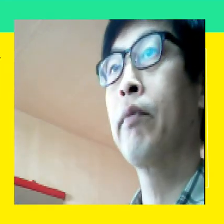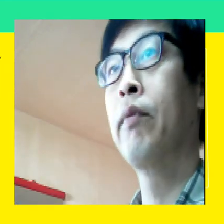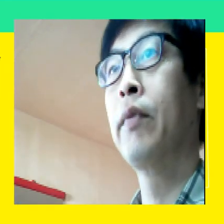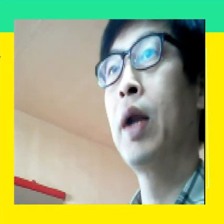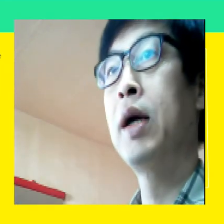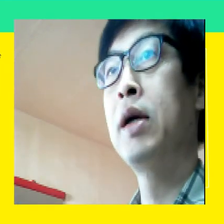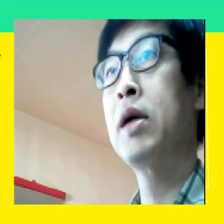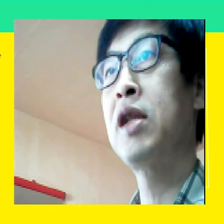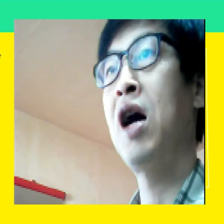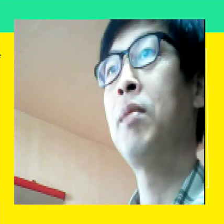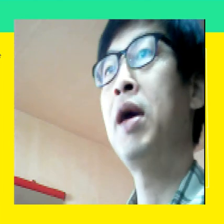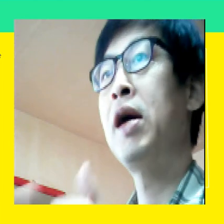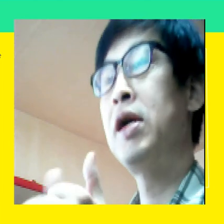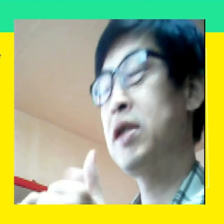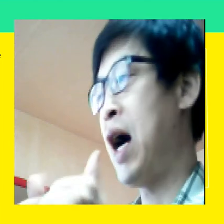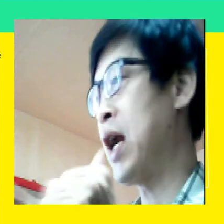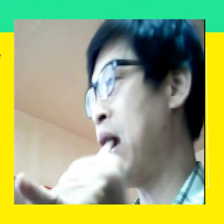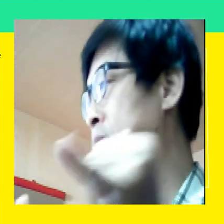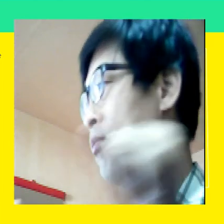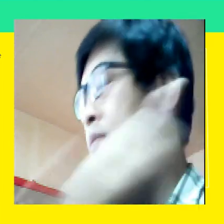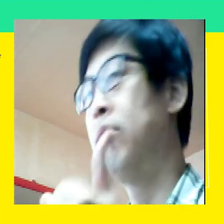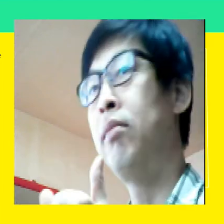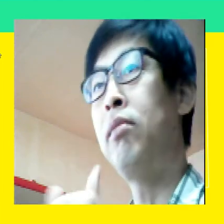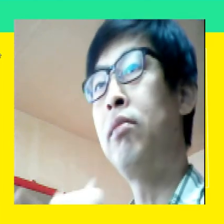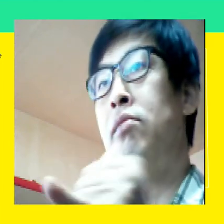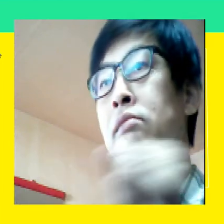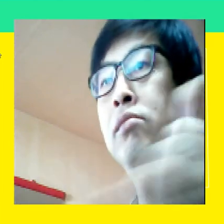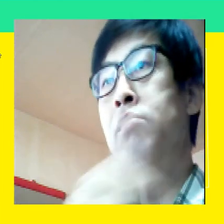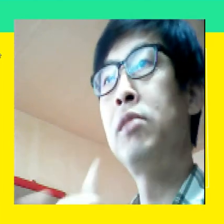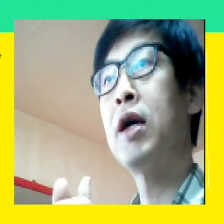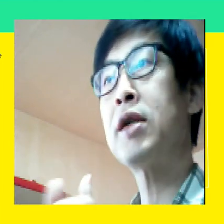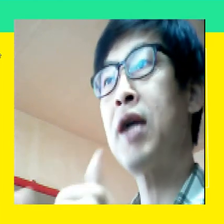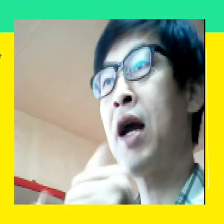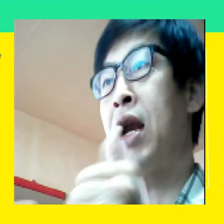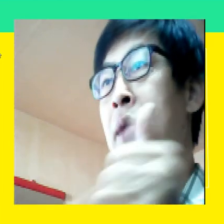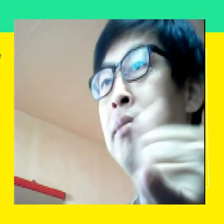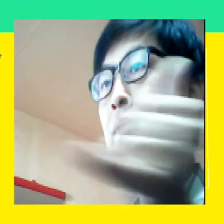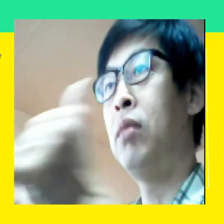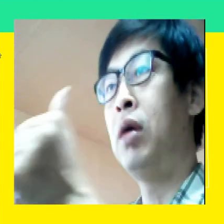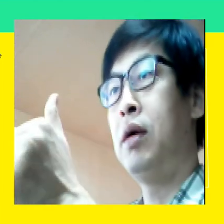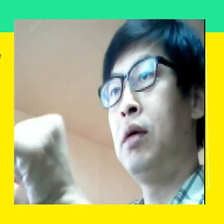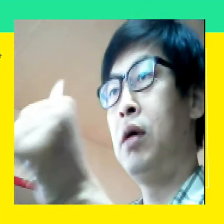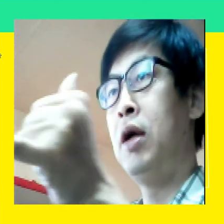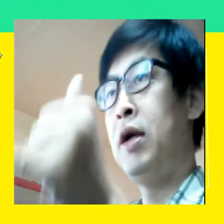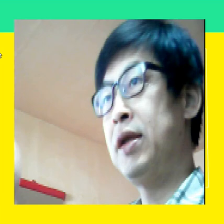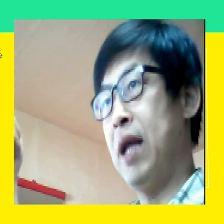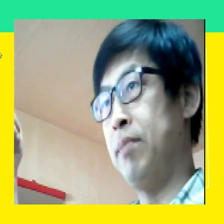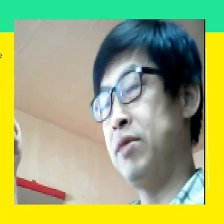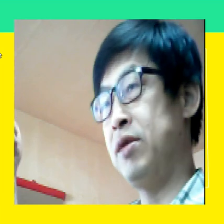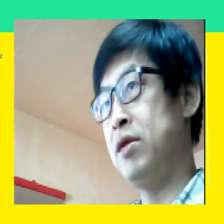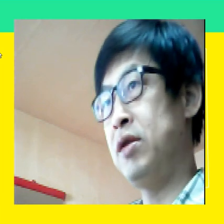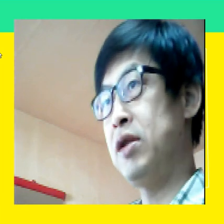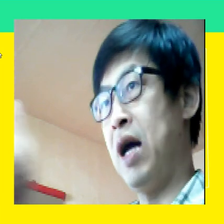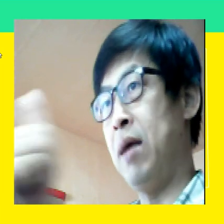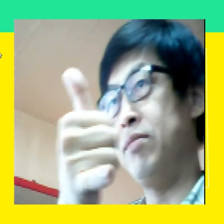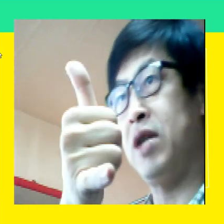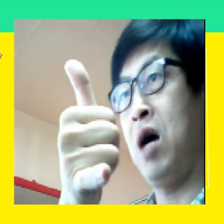다음에 사람 사람 남